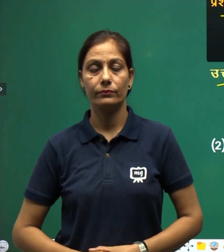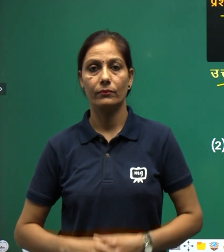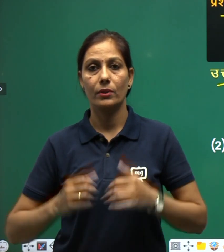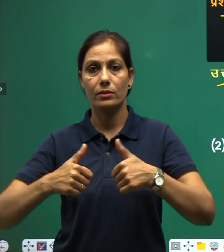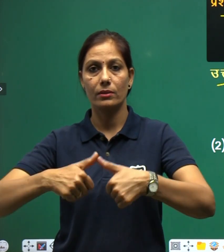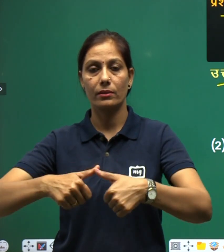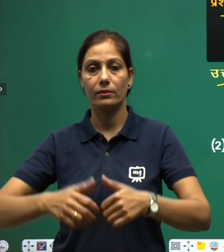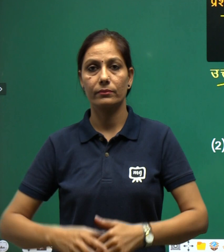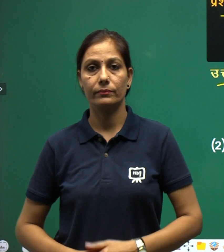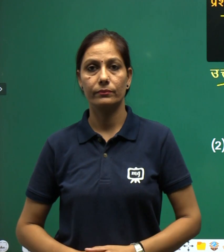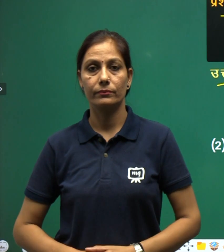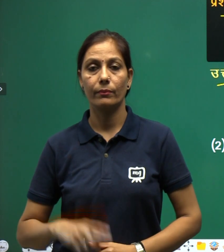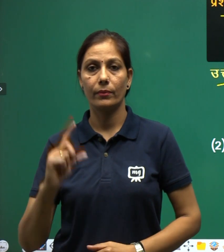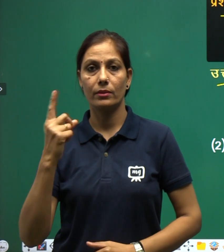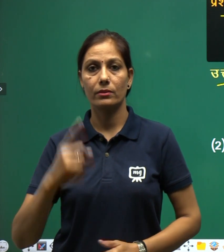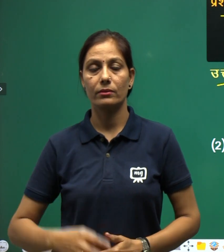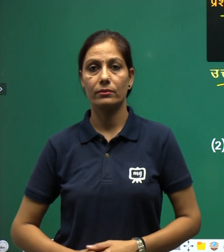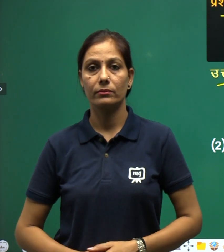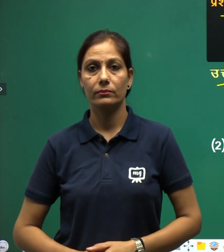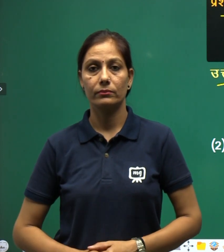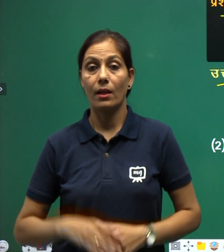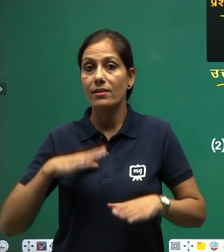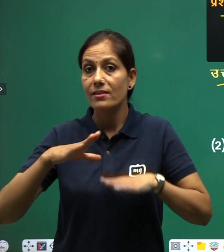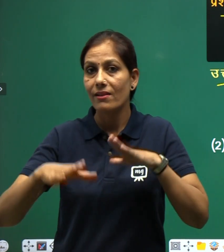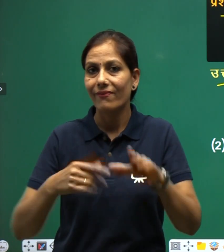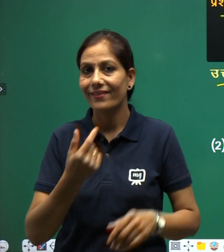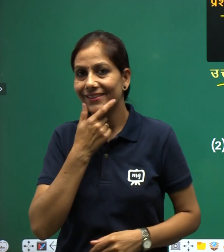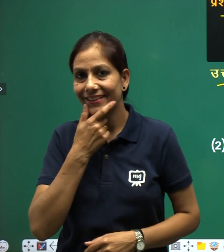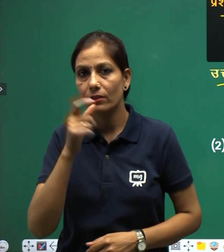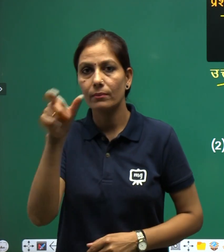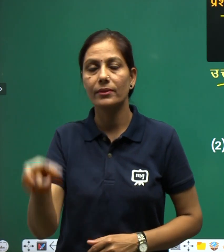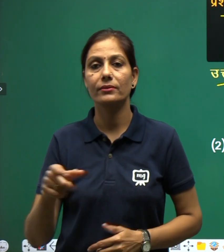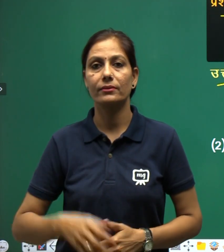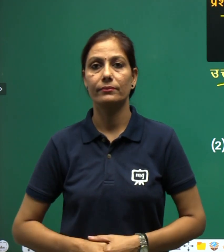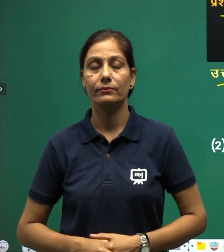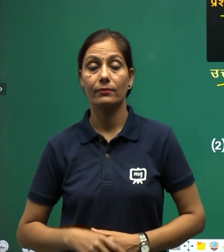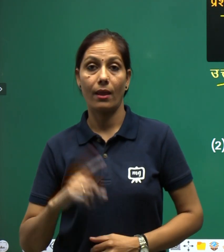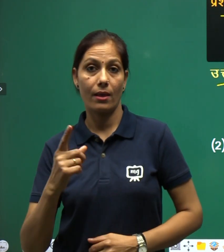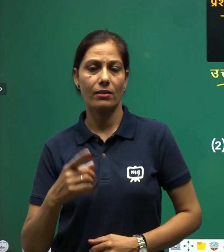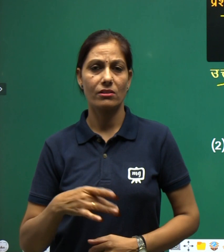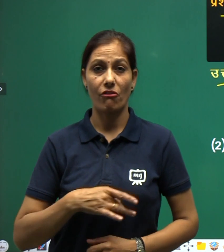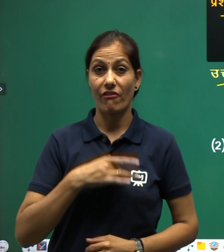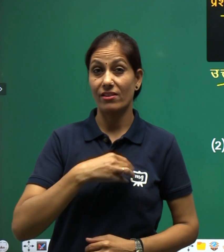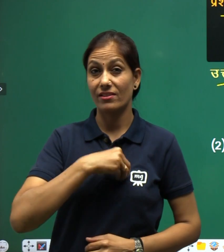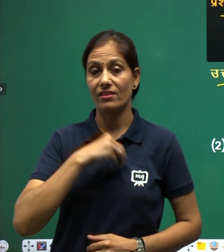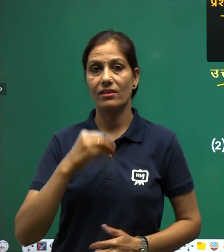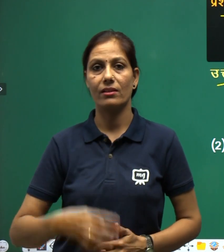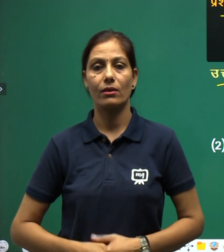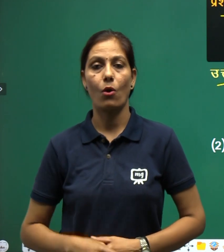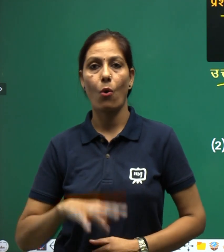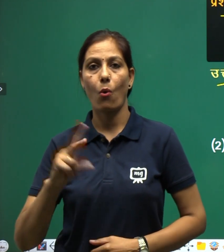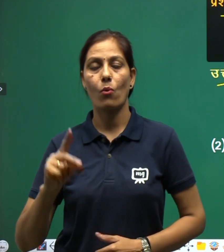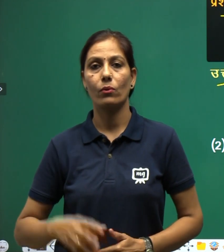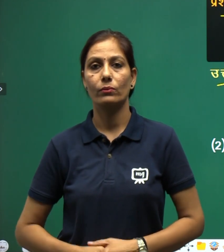उत्तर है, पहली, चार्ली एक संवेदनशील